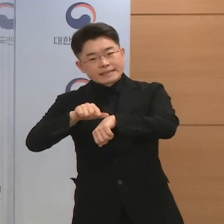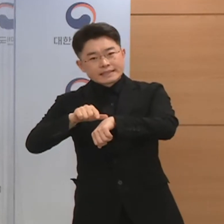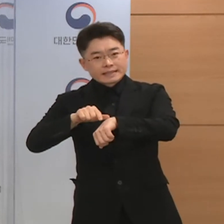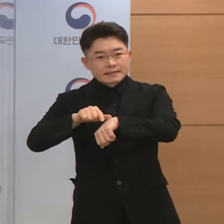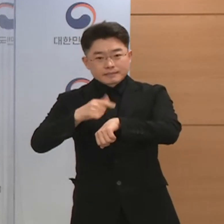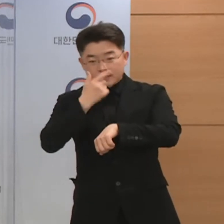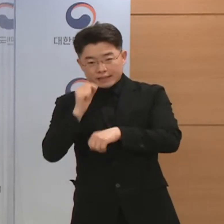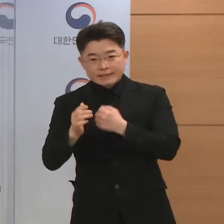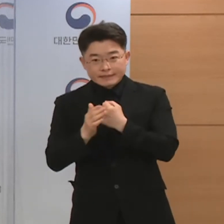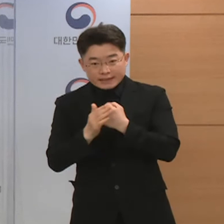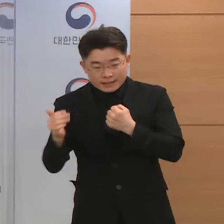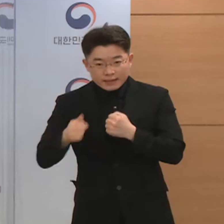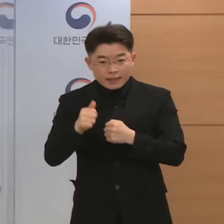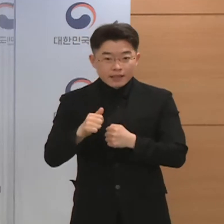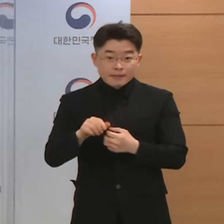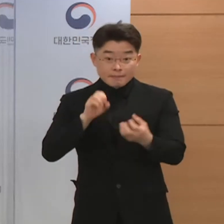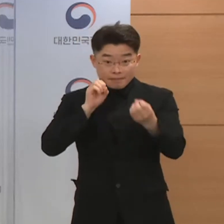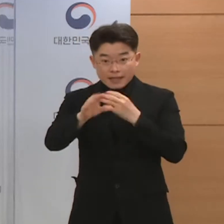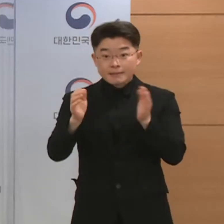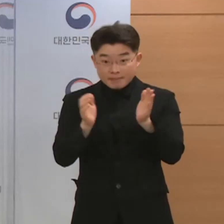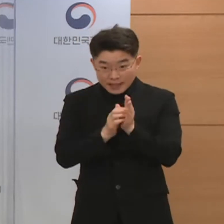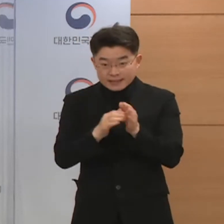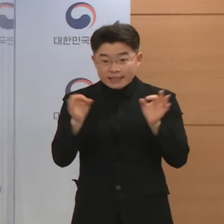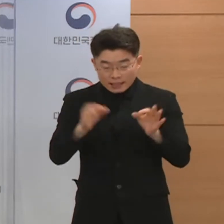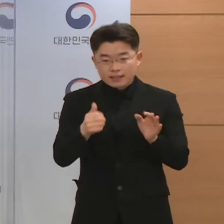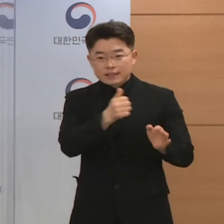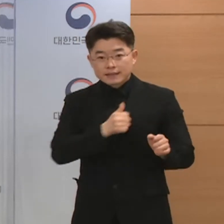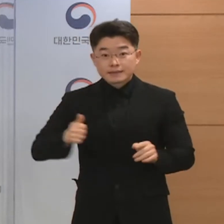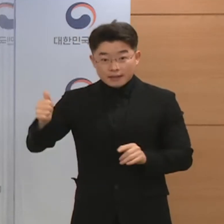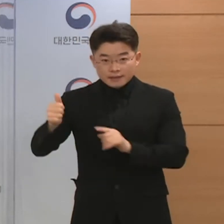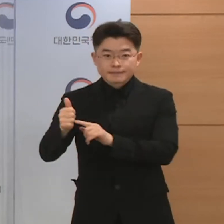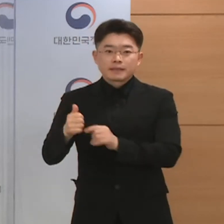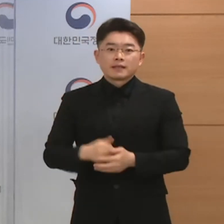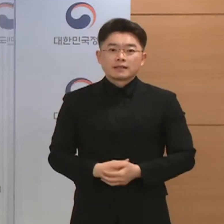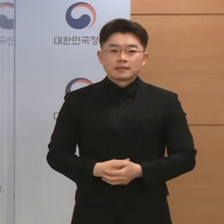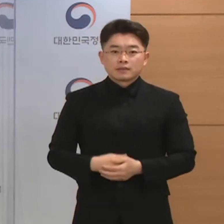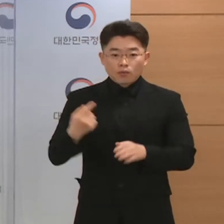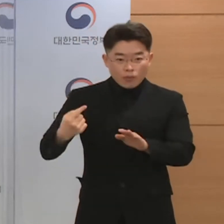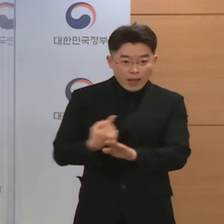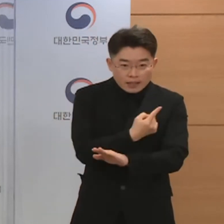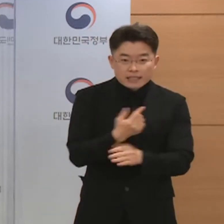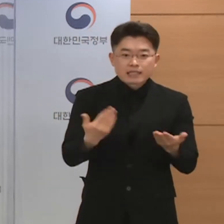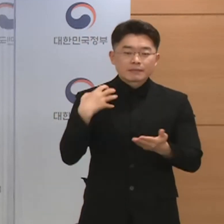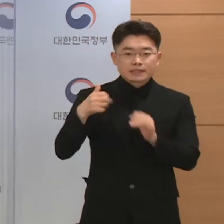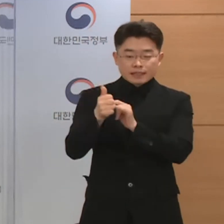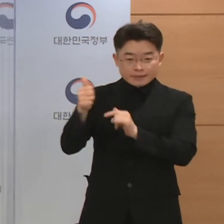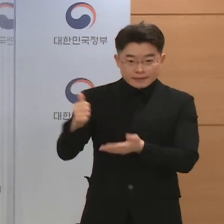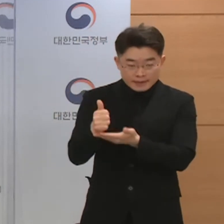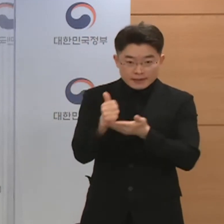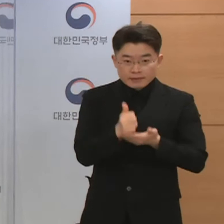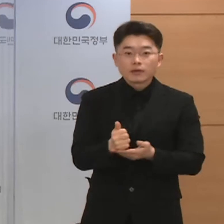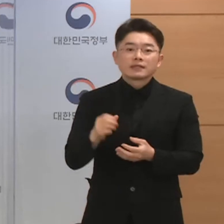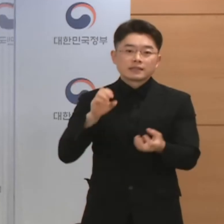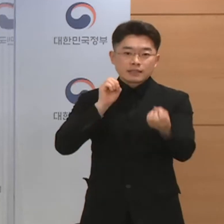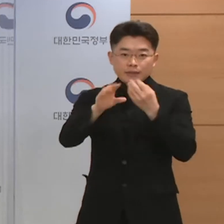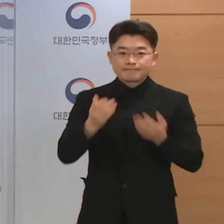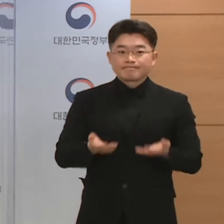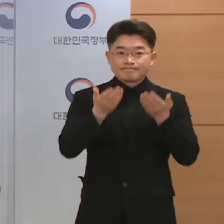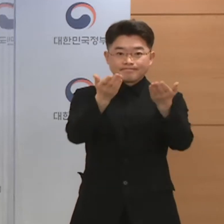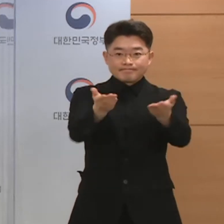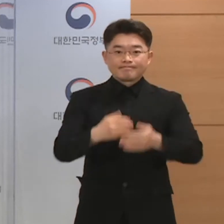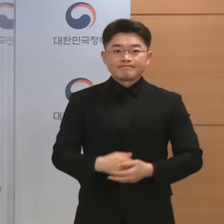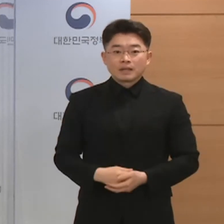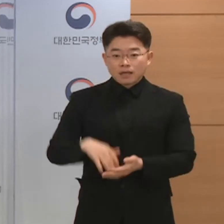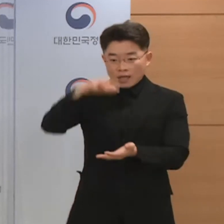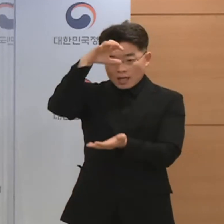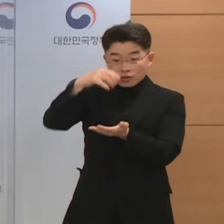하고 먼저 이석하신 후에 추가적인 질의는 현장의 배석자 중심으로 답변드리겠습니다. 구체적인 통계 등에 대한 문의는 언론 대응 팁으로